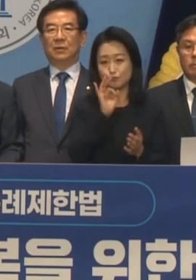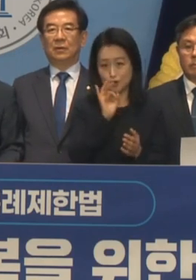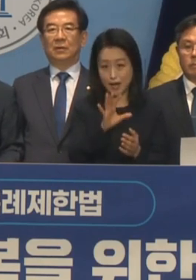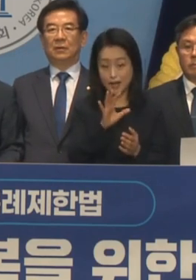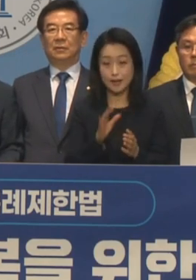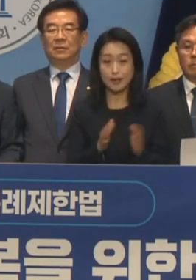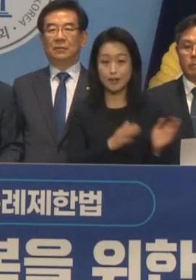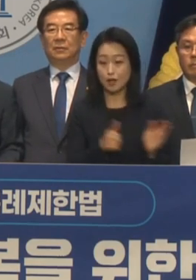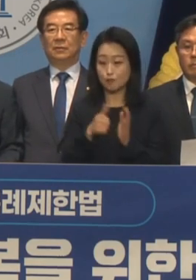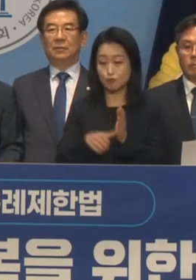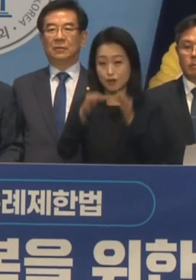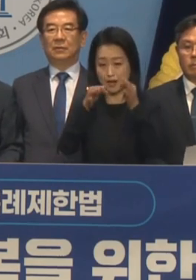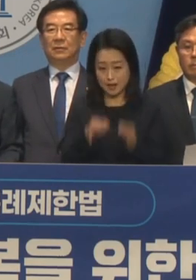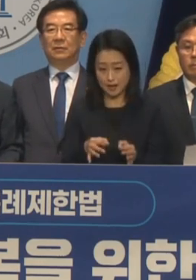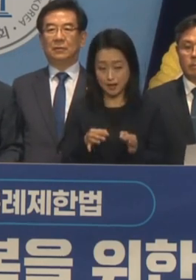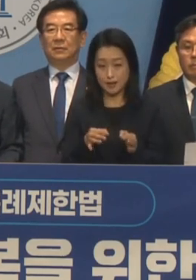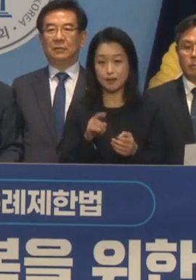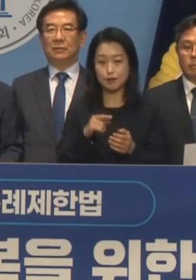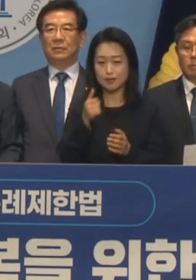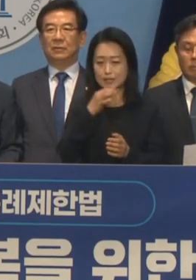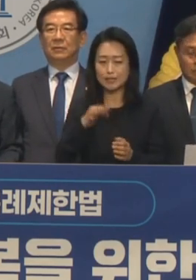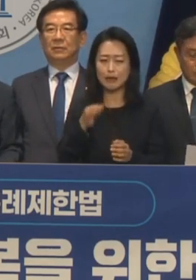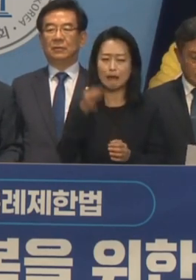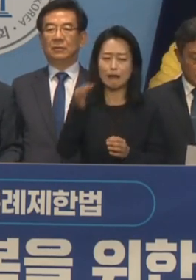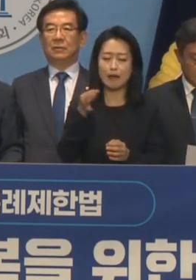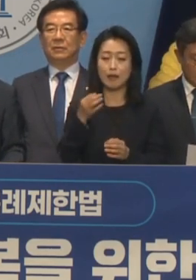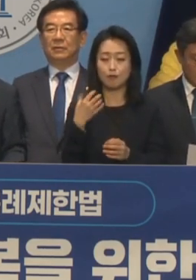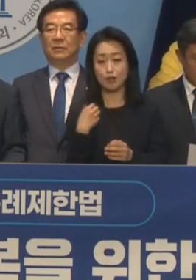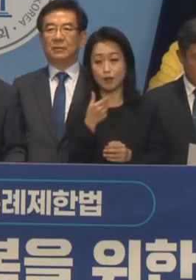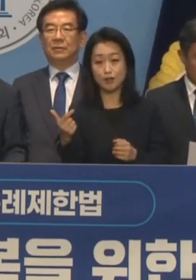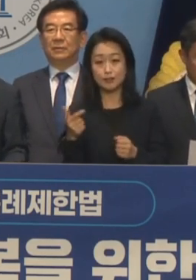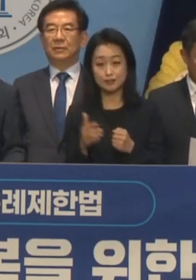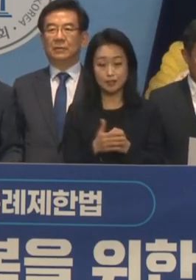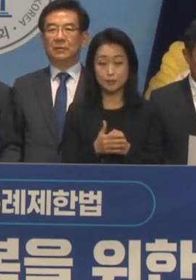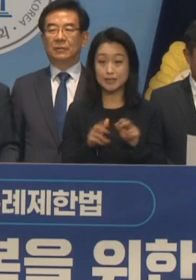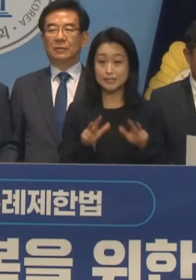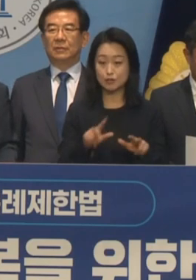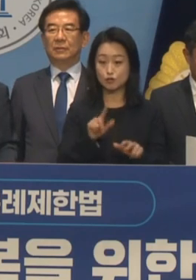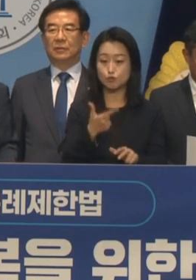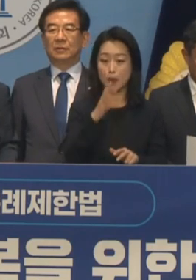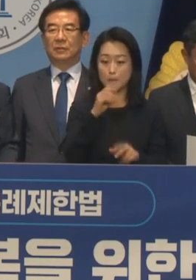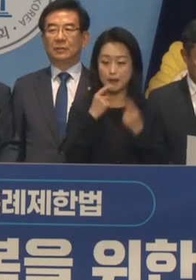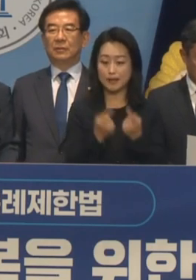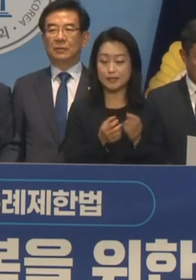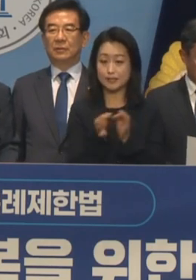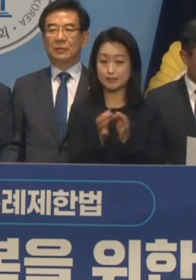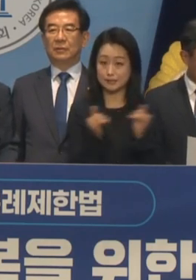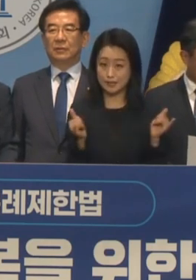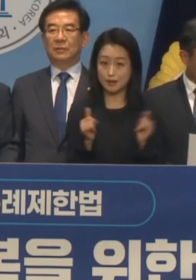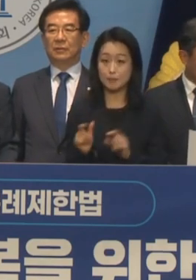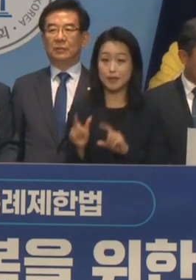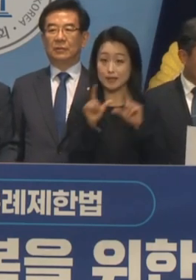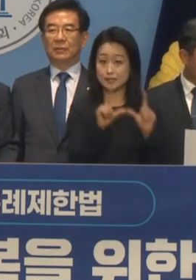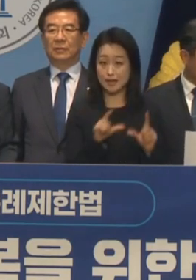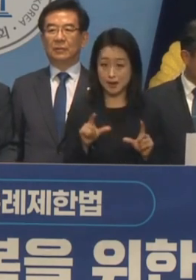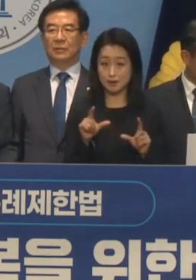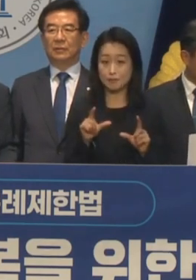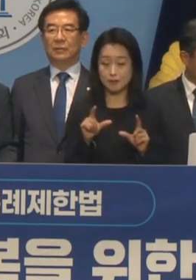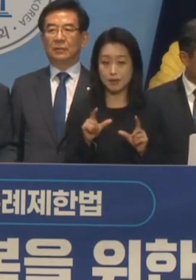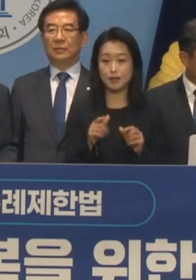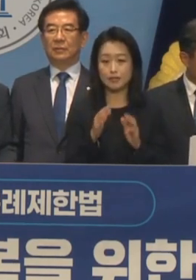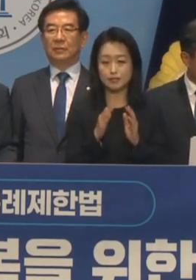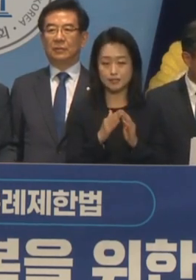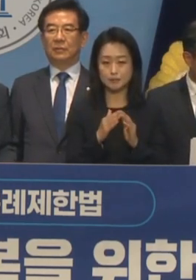고금리, 내수 침체의 삼중고 상황이 지속되면서 600만 소상공인들의 삶이